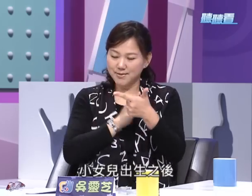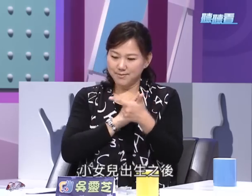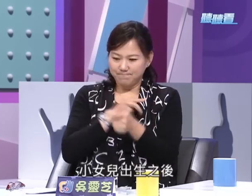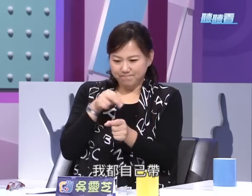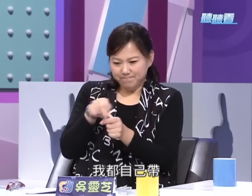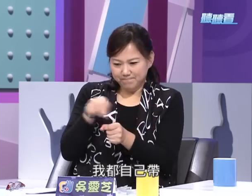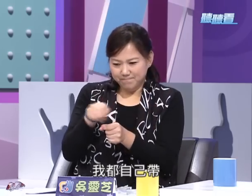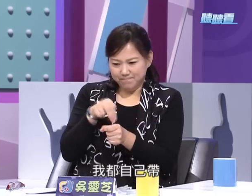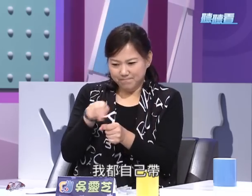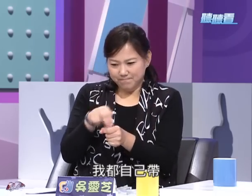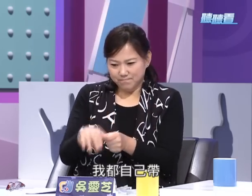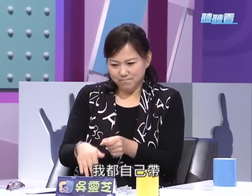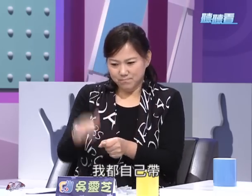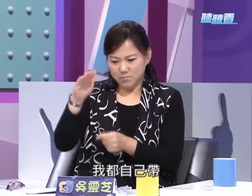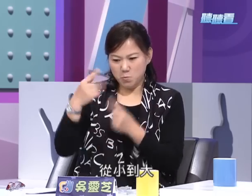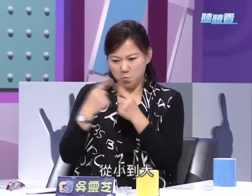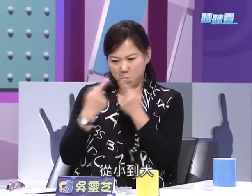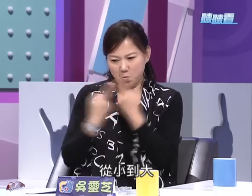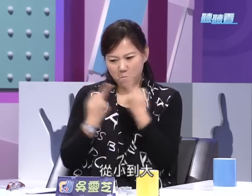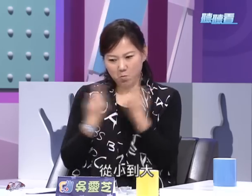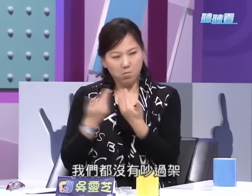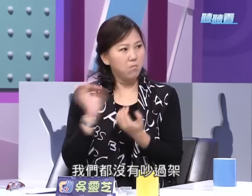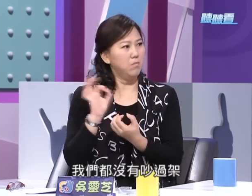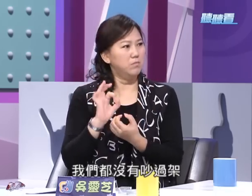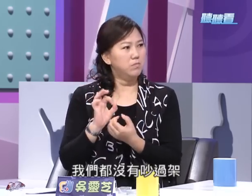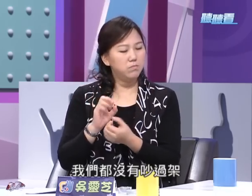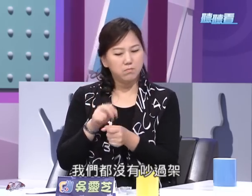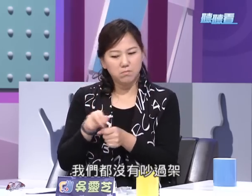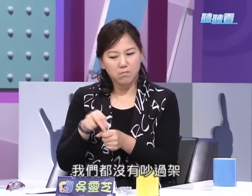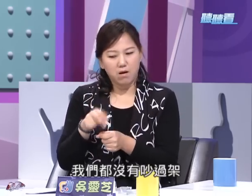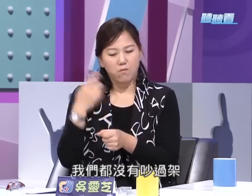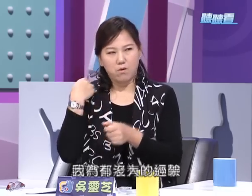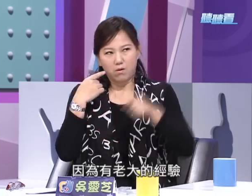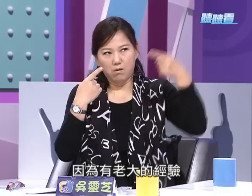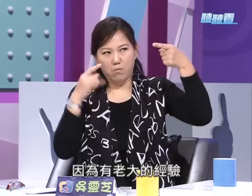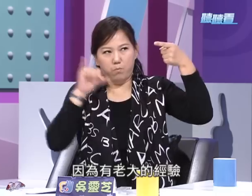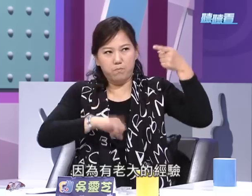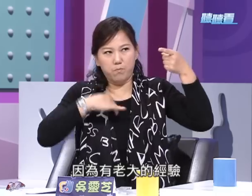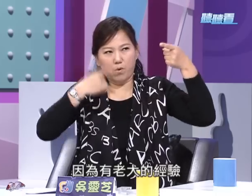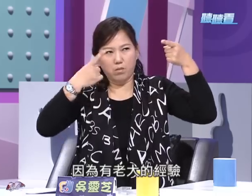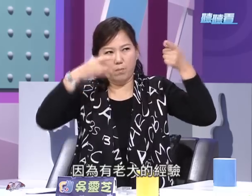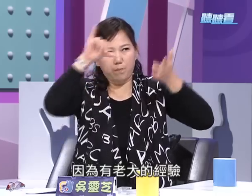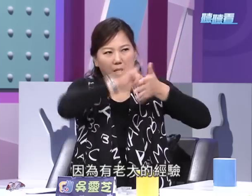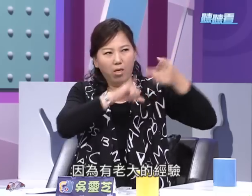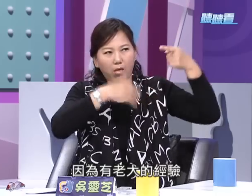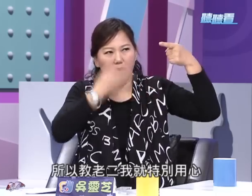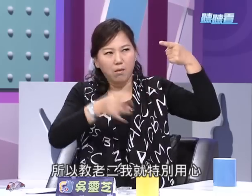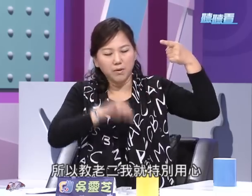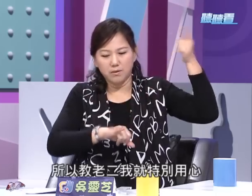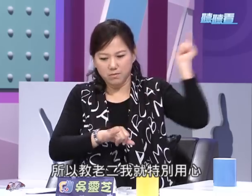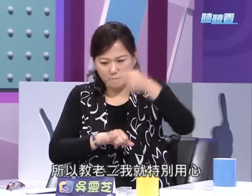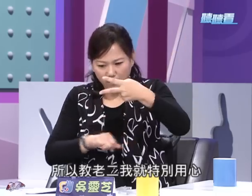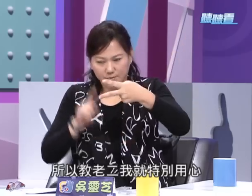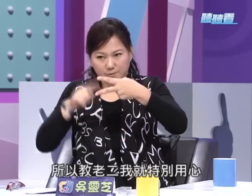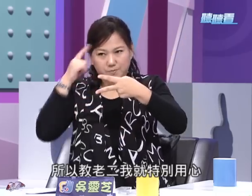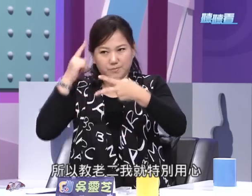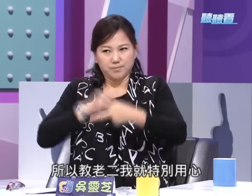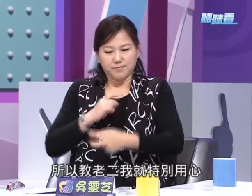后呢，我都自己带，从小到大我们都没有吵过架，因为有老大的经验，所以教老二我就特别用